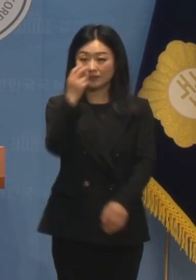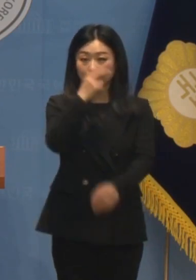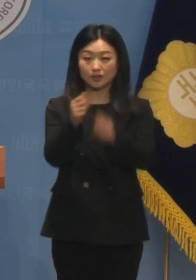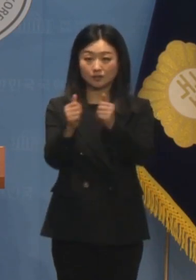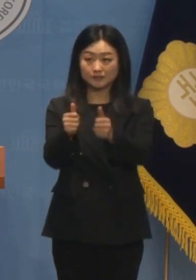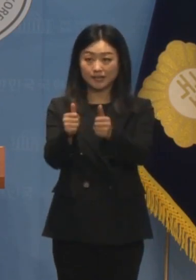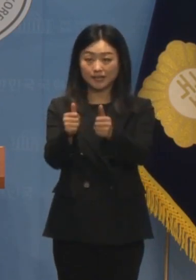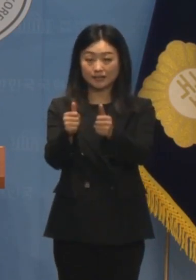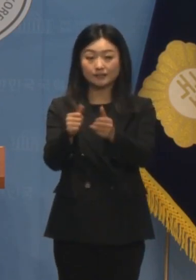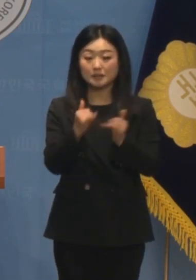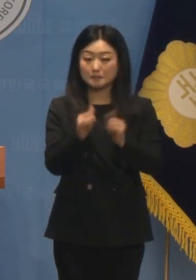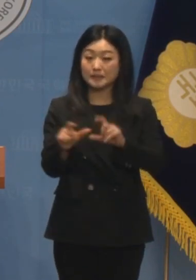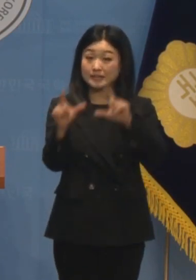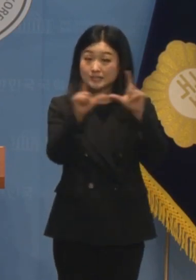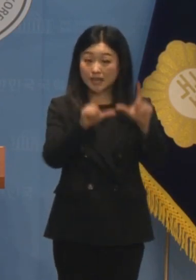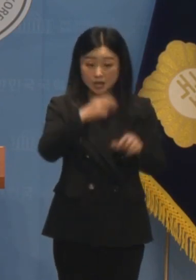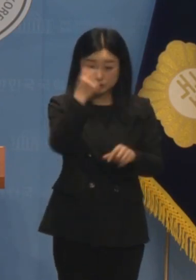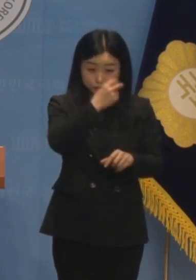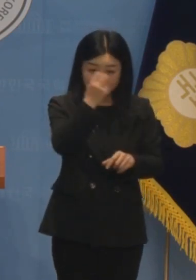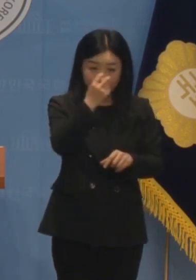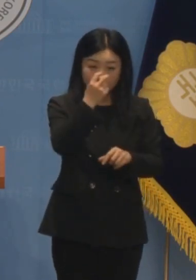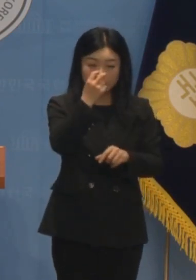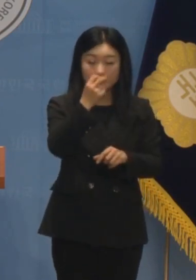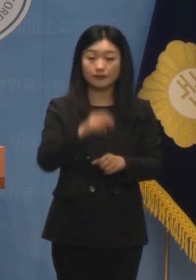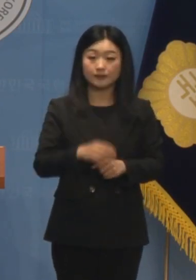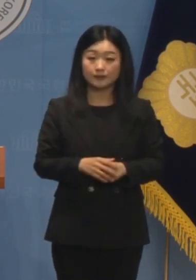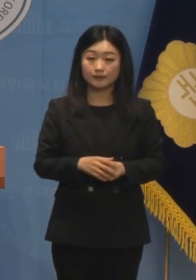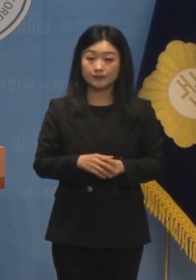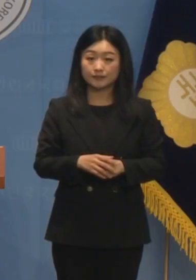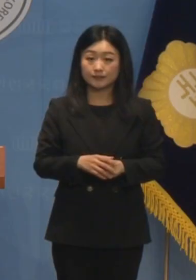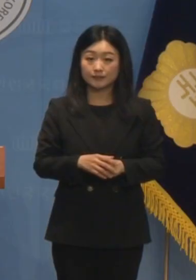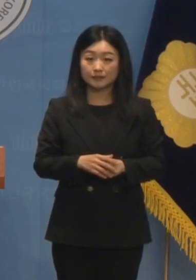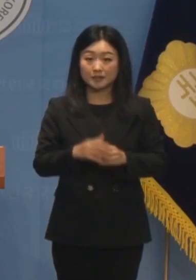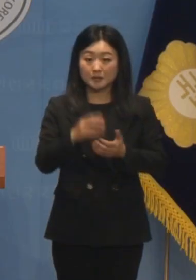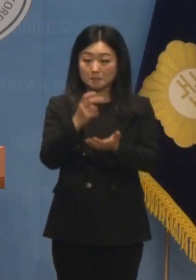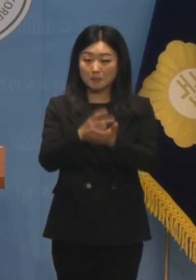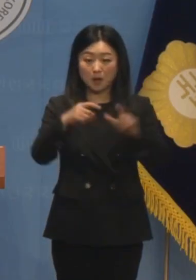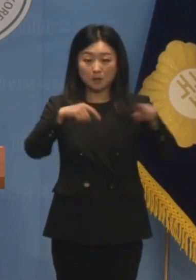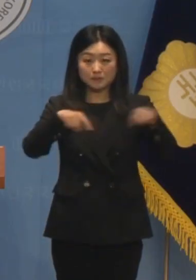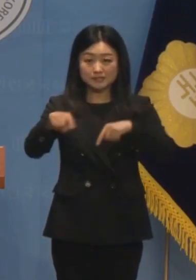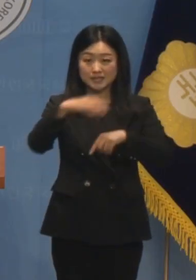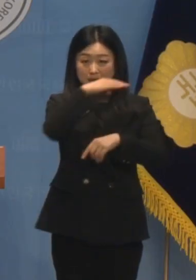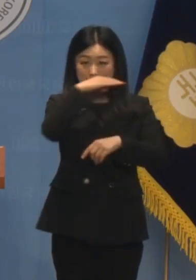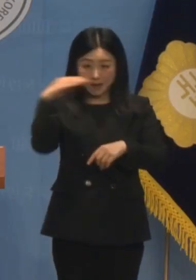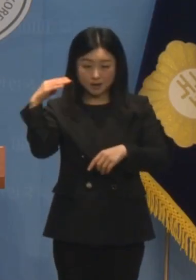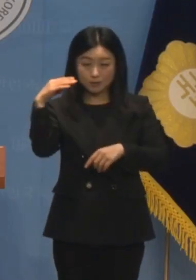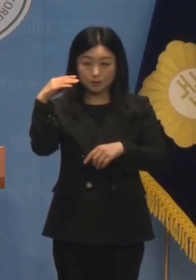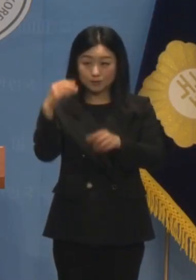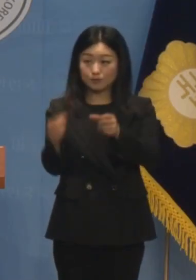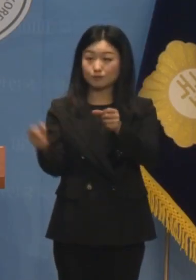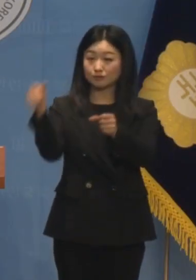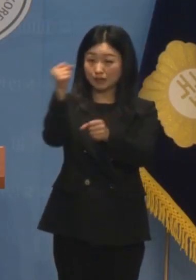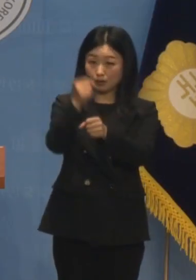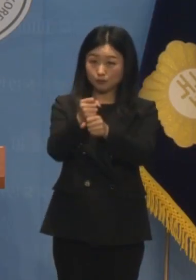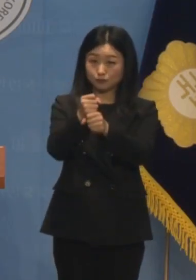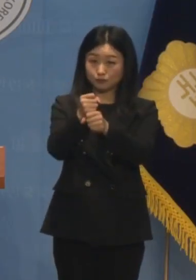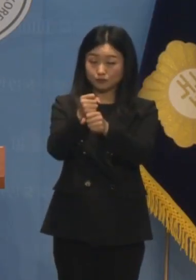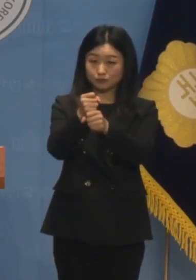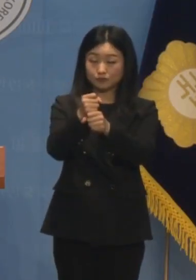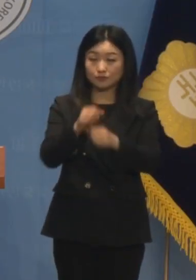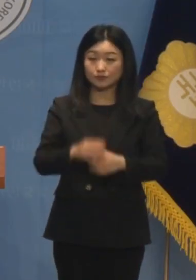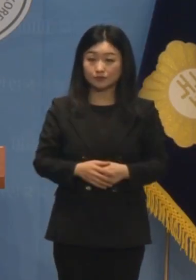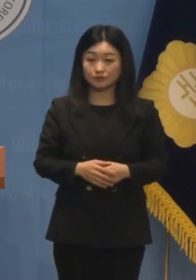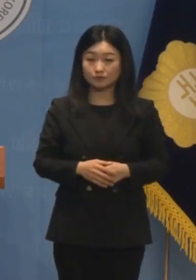검찰은 민생 수사 운운하며 무너진 법치를 바로 세우려는 국회의